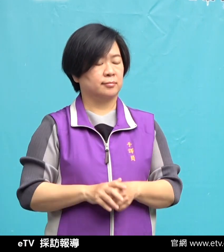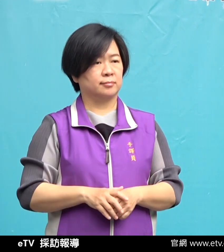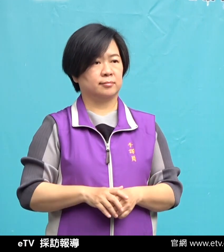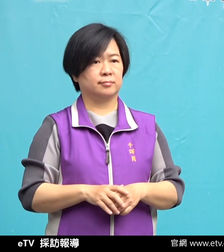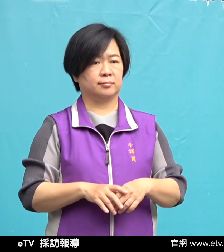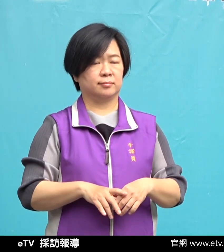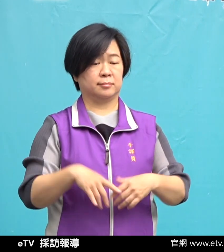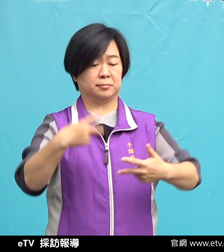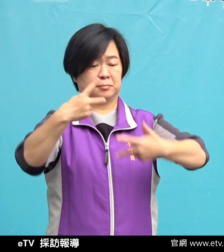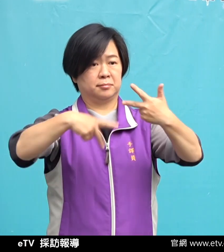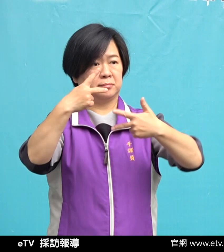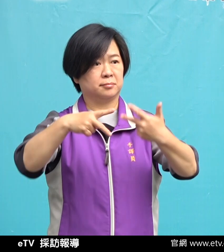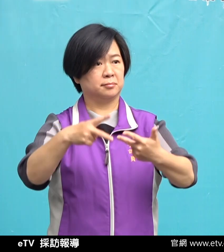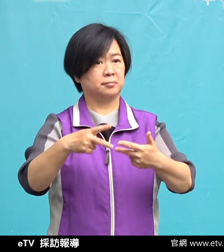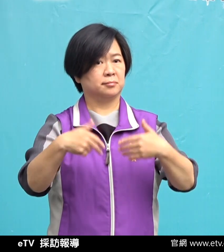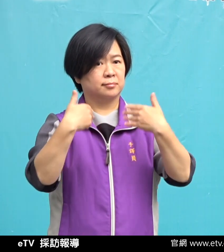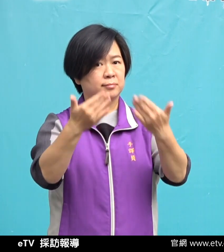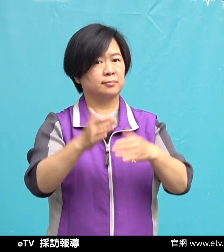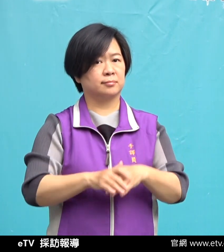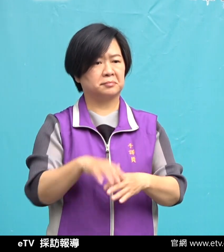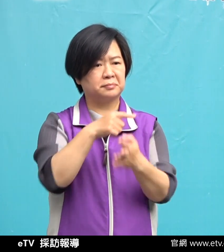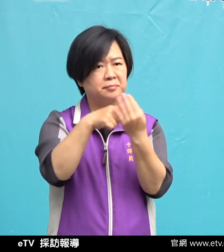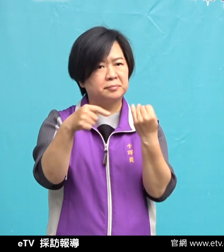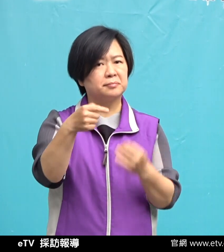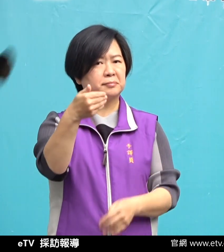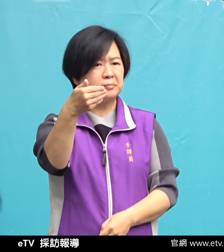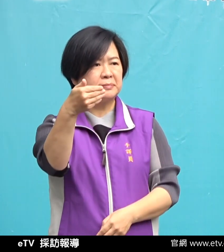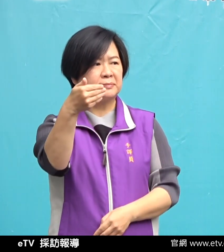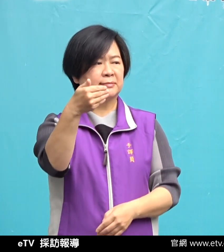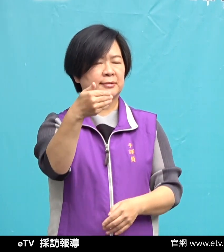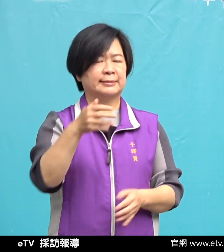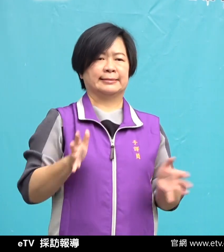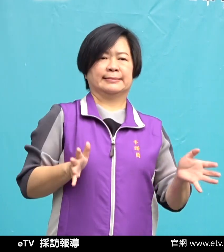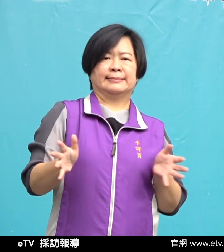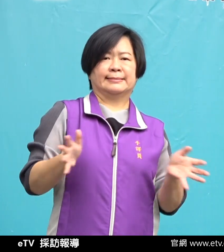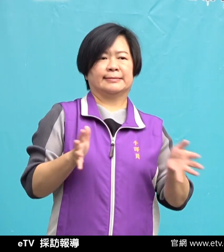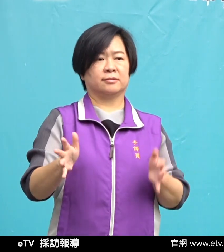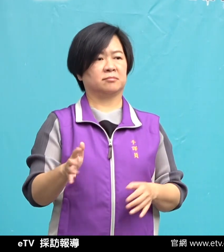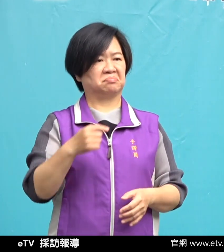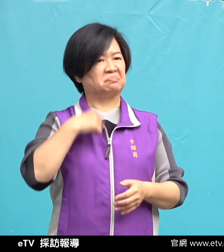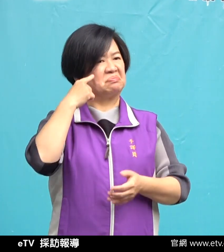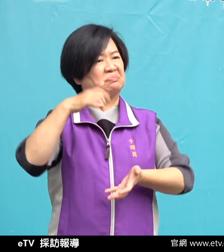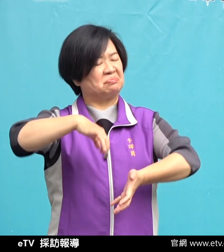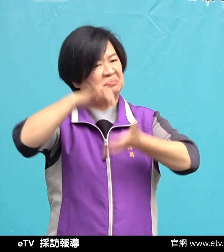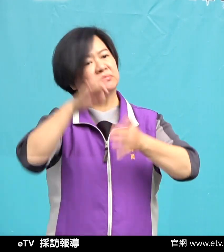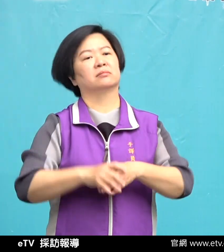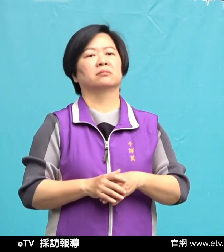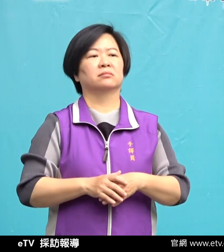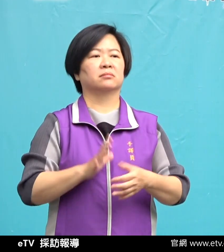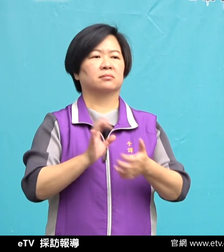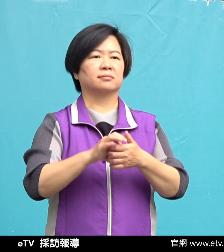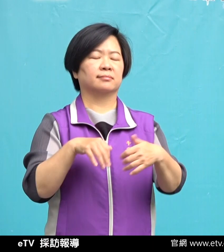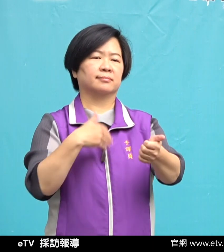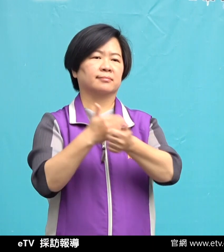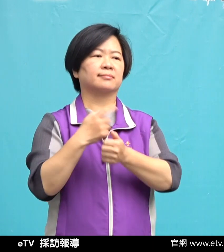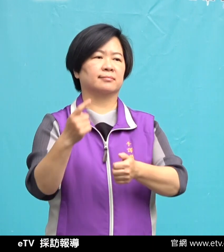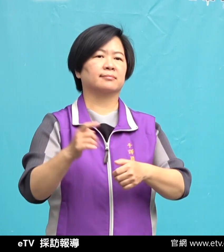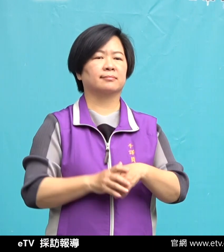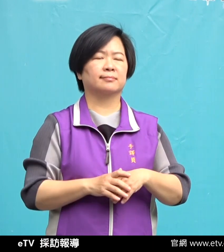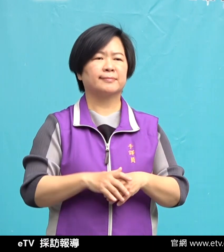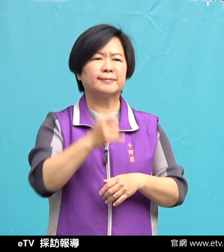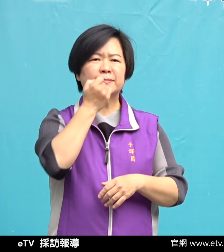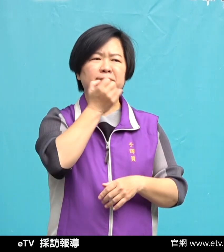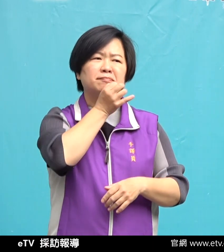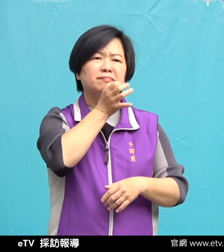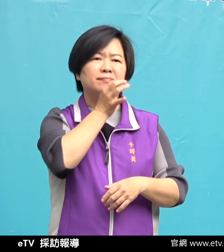的9片，其实大家都很挣扎，其实我是主张14天7片的，那但是